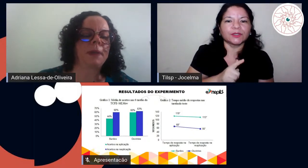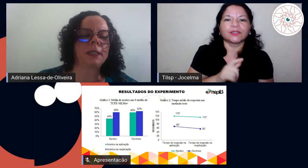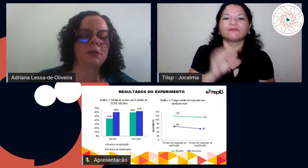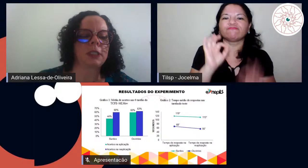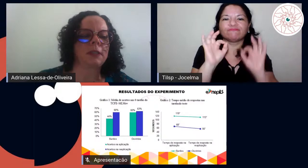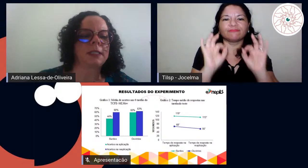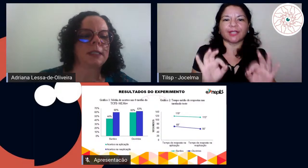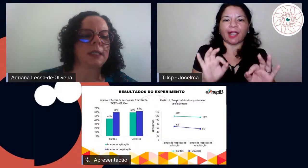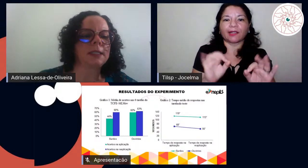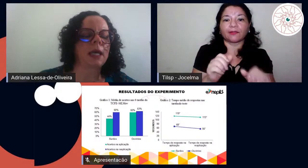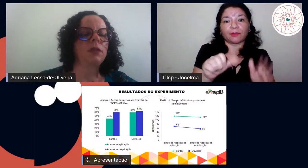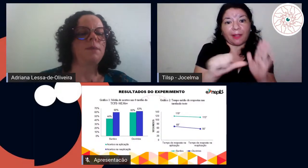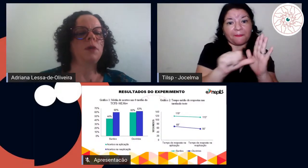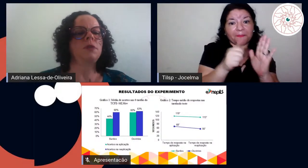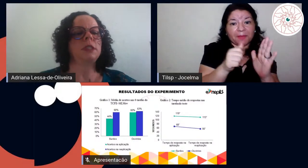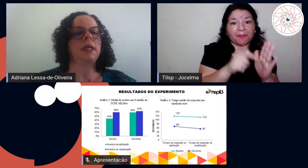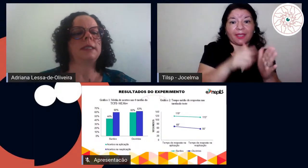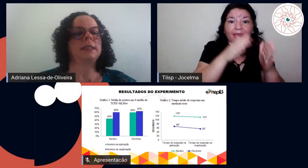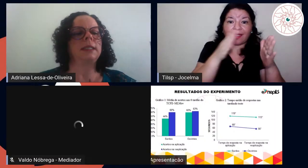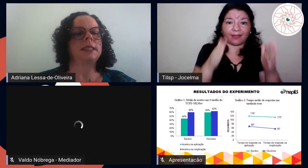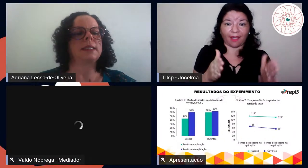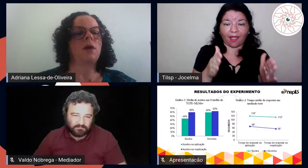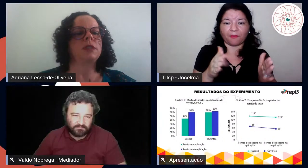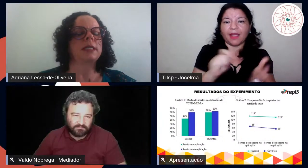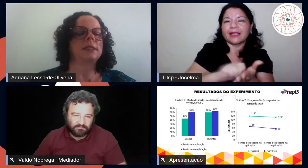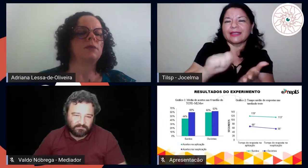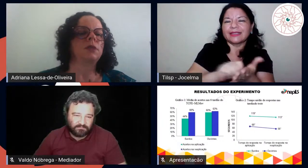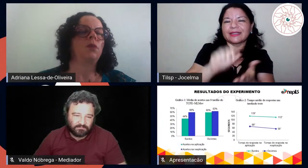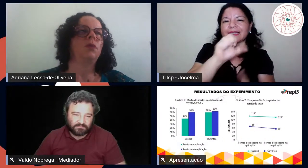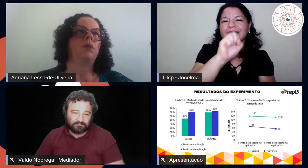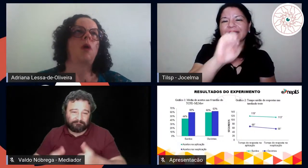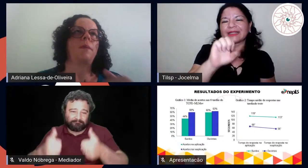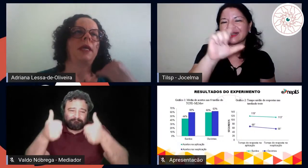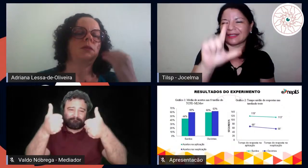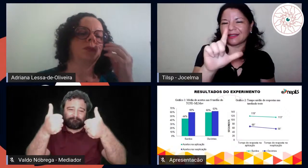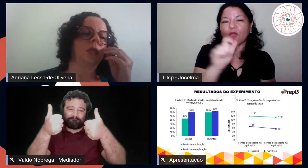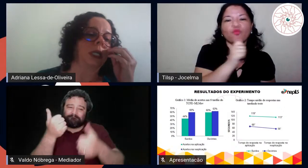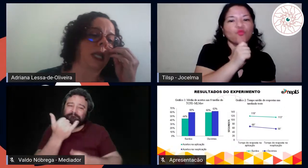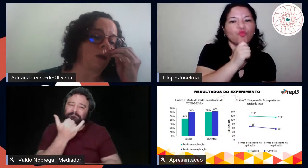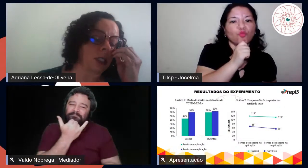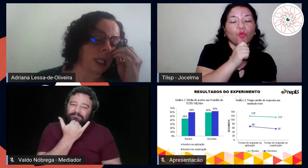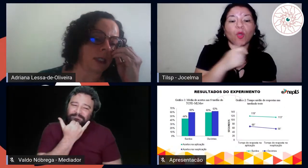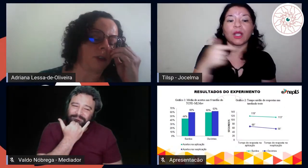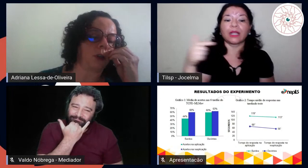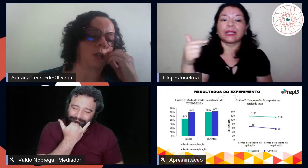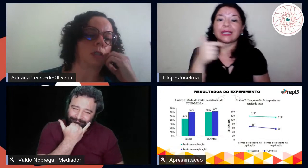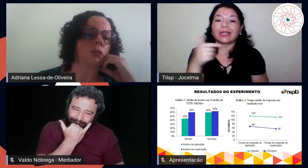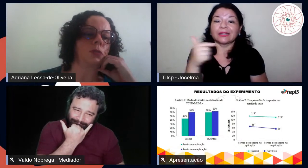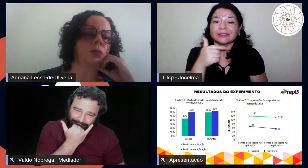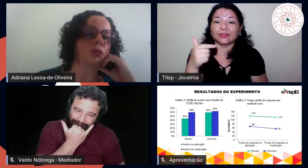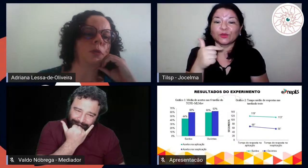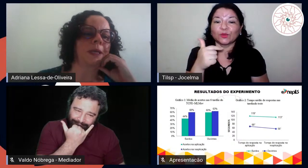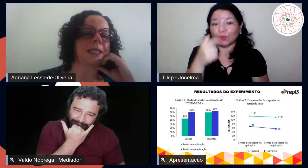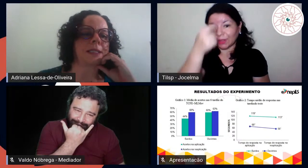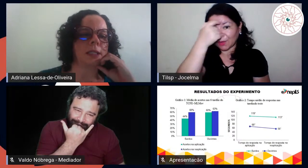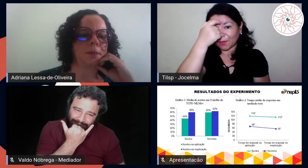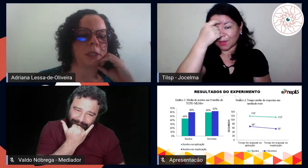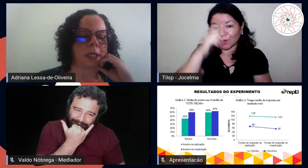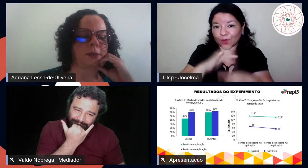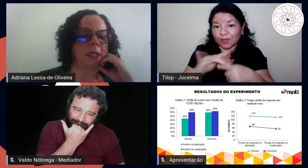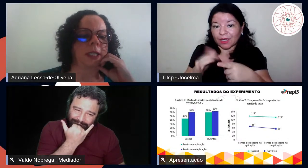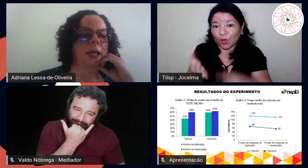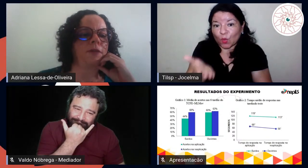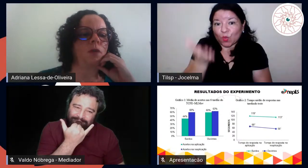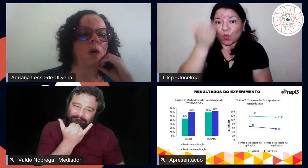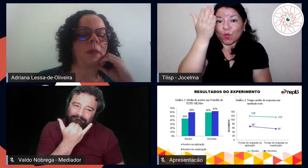primeira etapa antes do ensino da escrita C, depois do ensino da escrita C, os o aumento da consciência fonológica do surdo subiu para